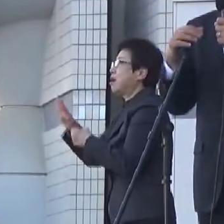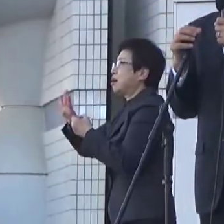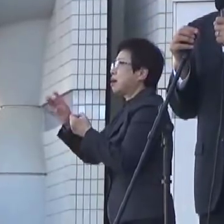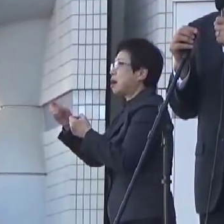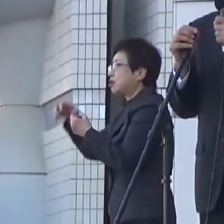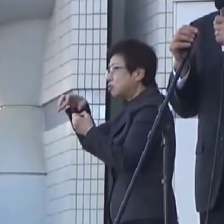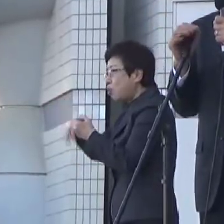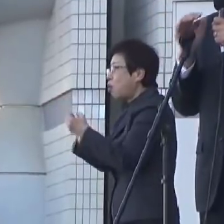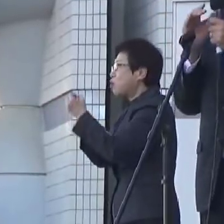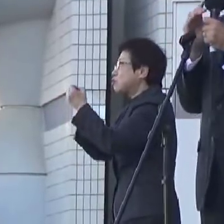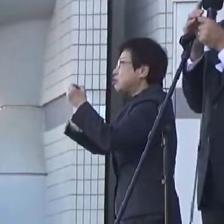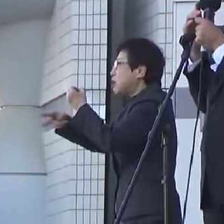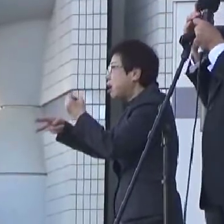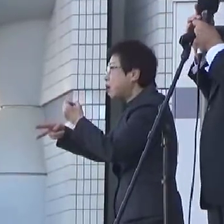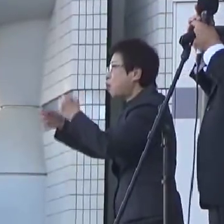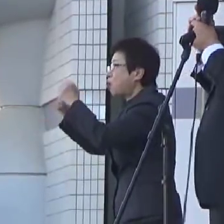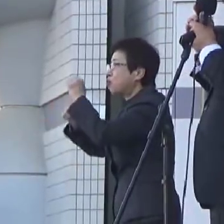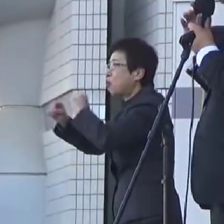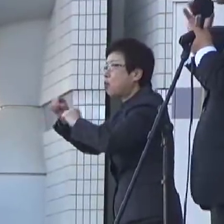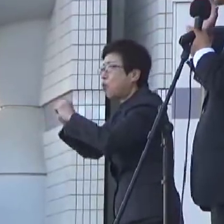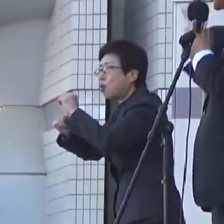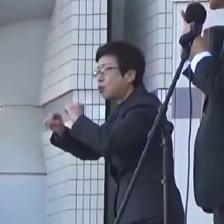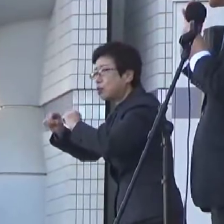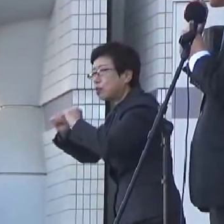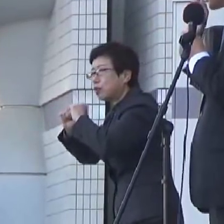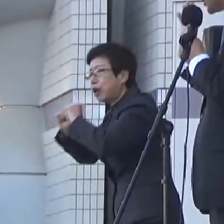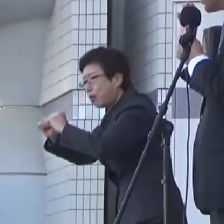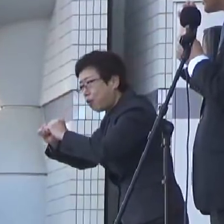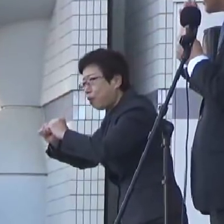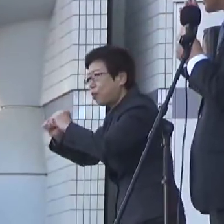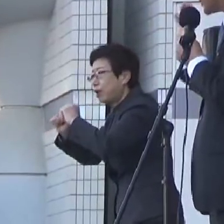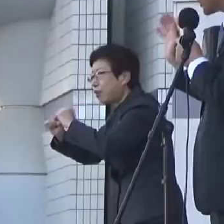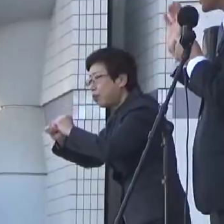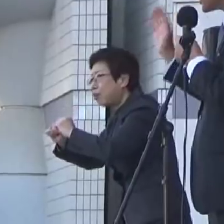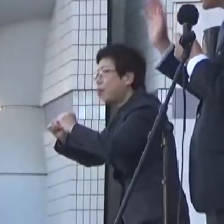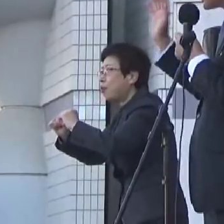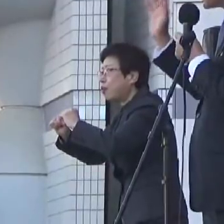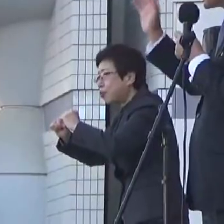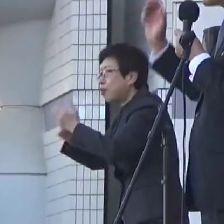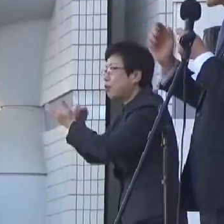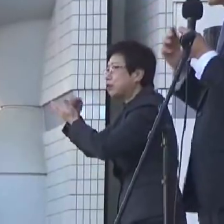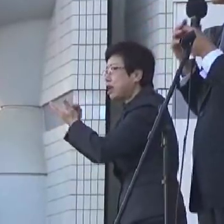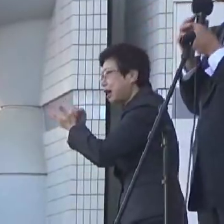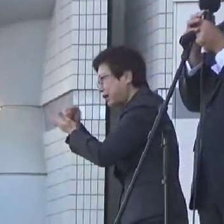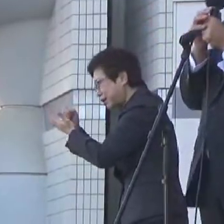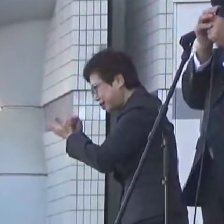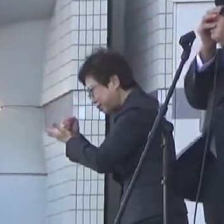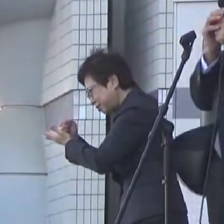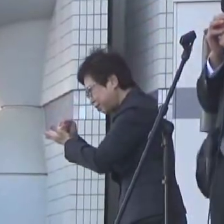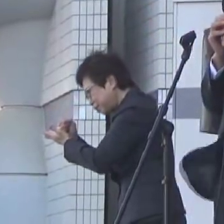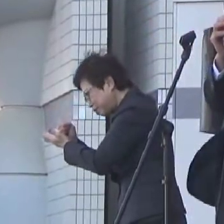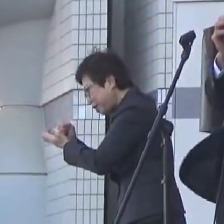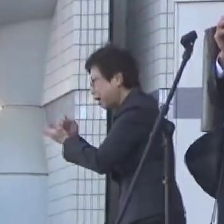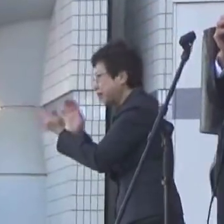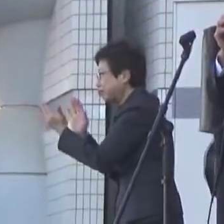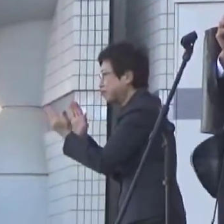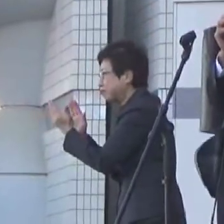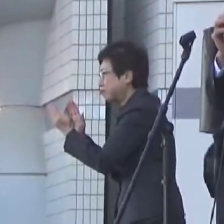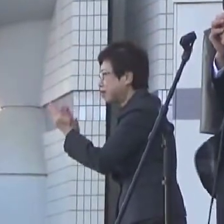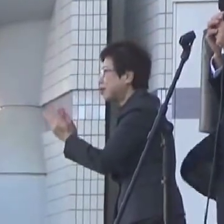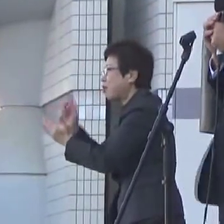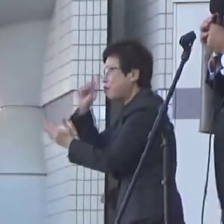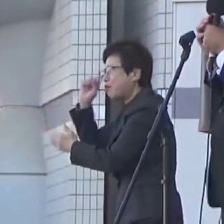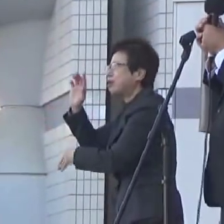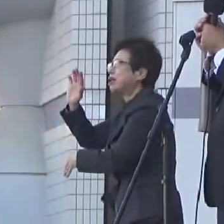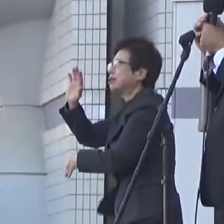やろうっていう動きになっている。だからチャンスは私は着々とその時は来てると思うんですが、